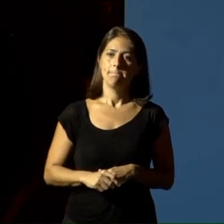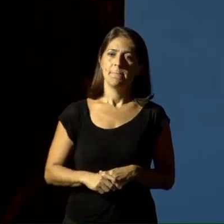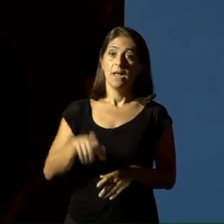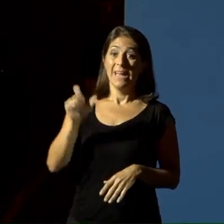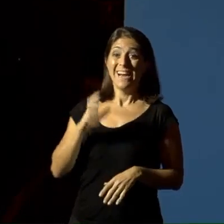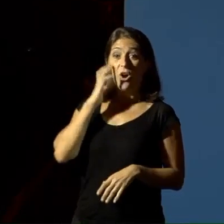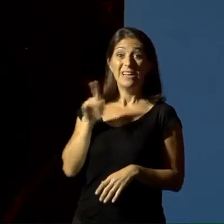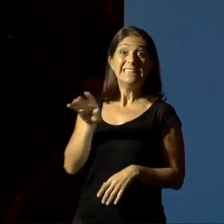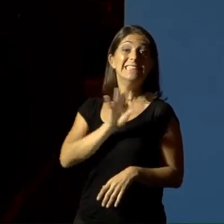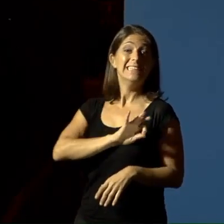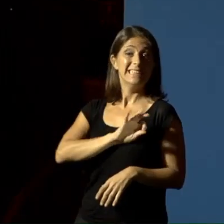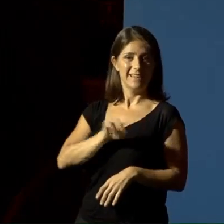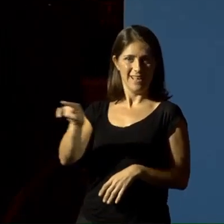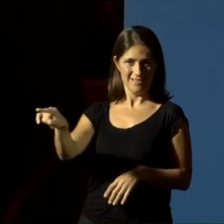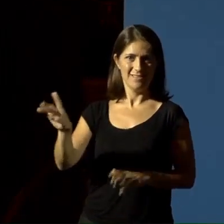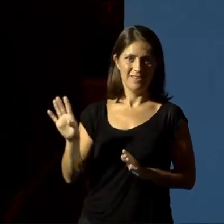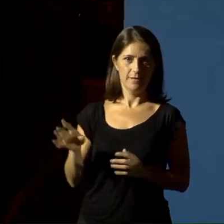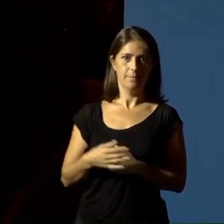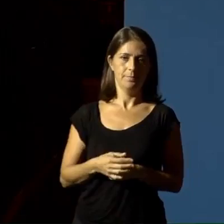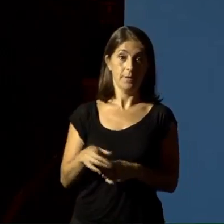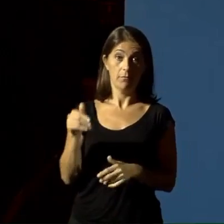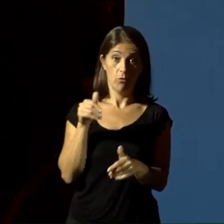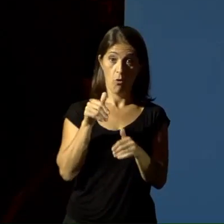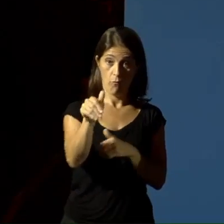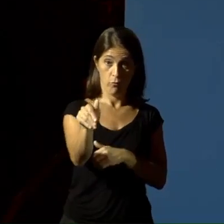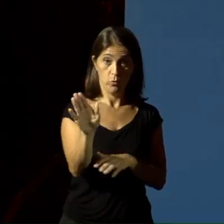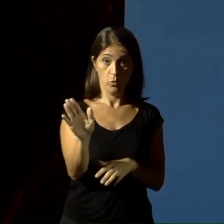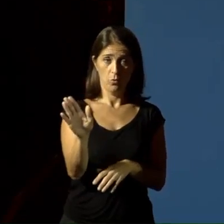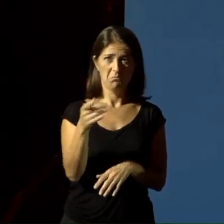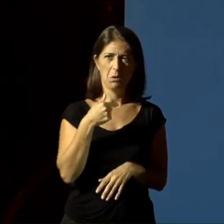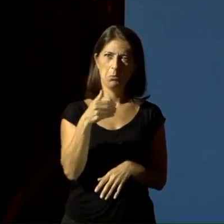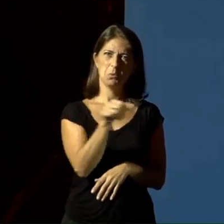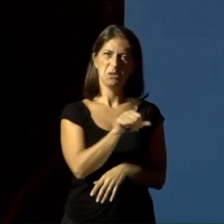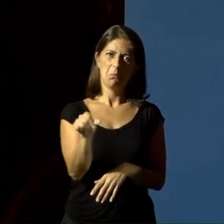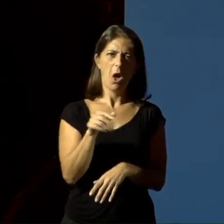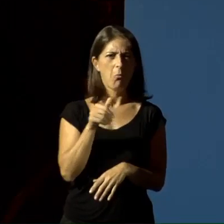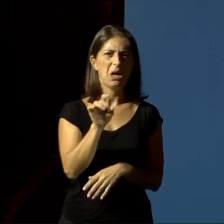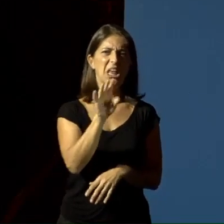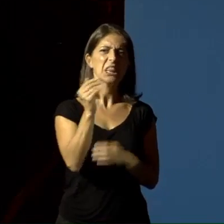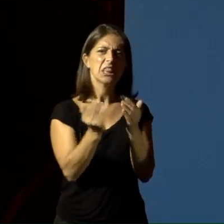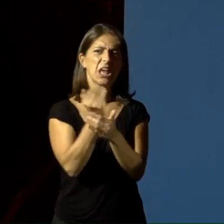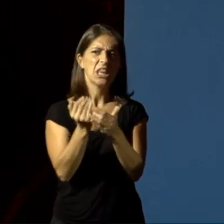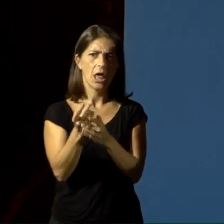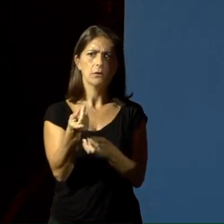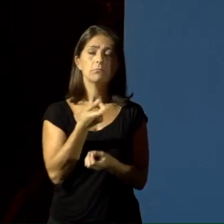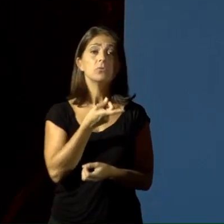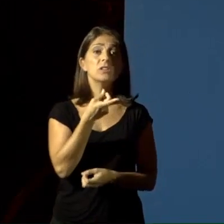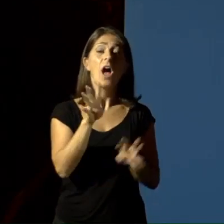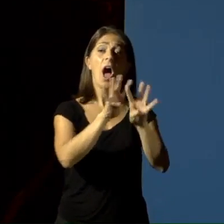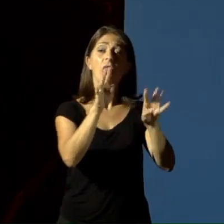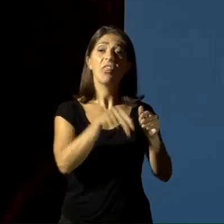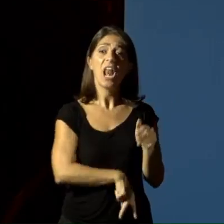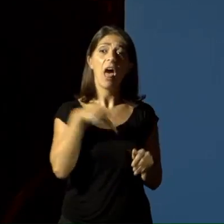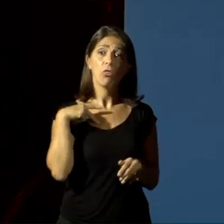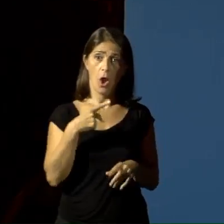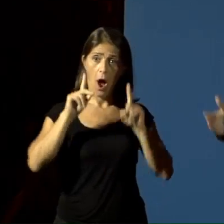Rajoy, ese señor que terá que declarar, creo que a semana que ven ou dentro de 15 días, na Audiencia Nacional polo